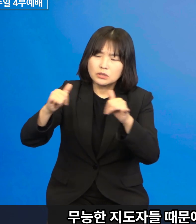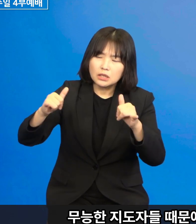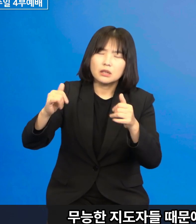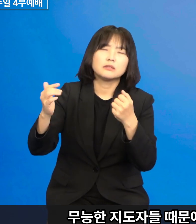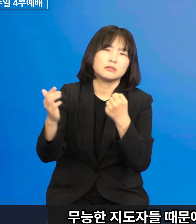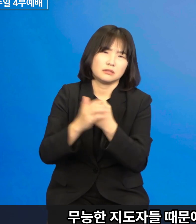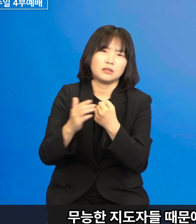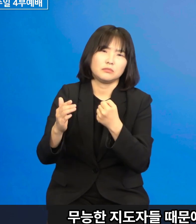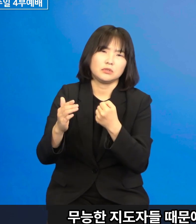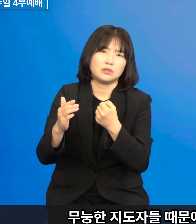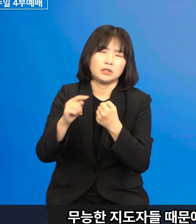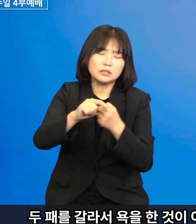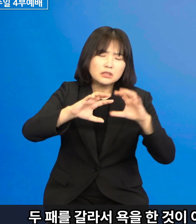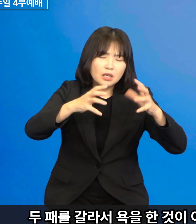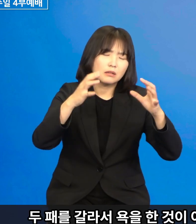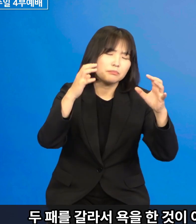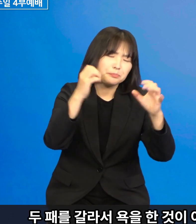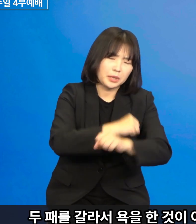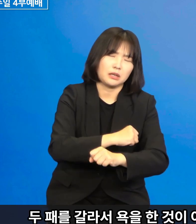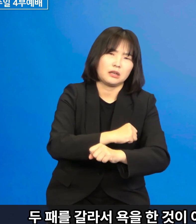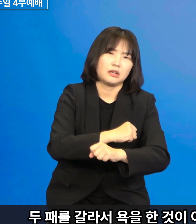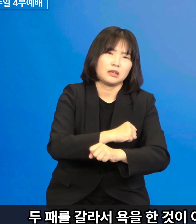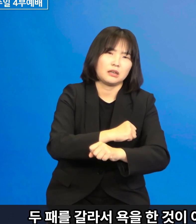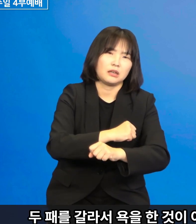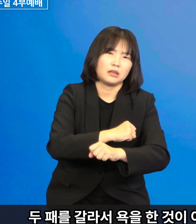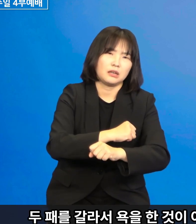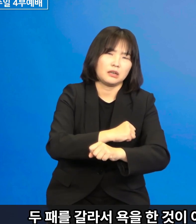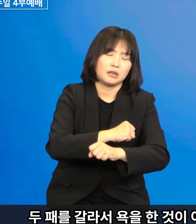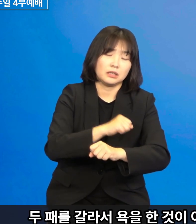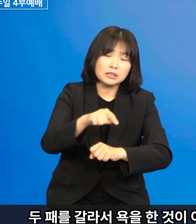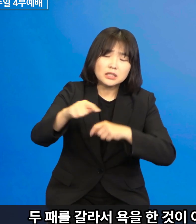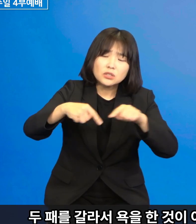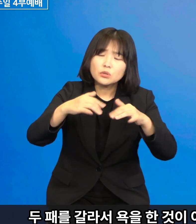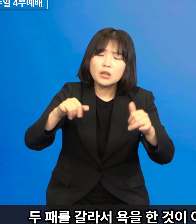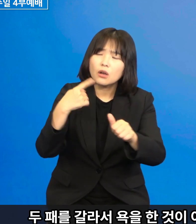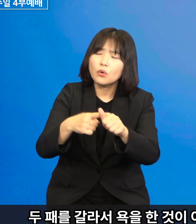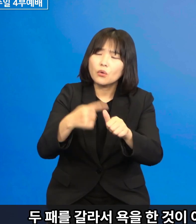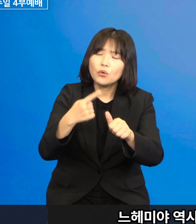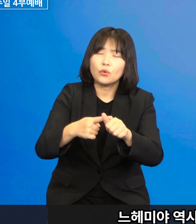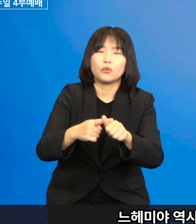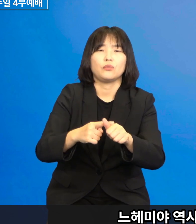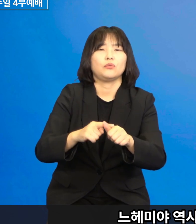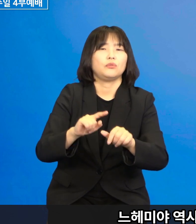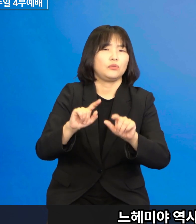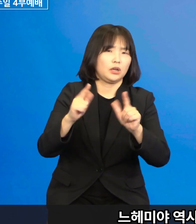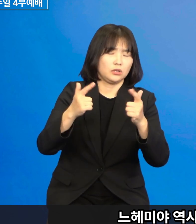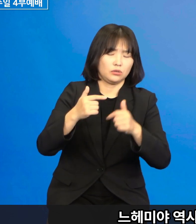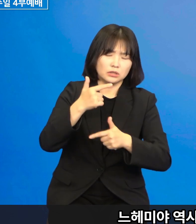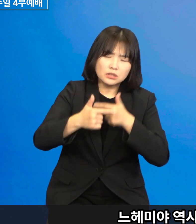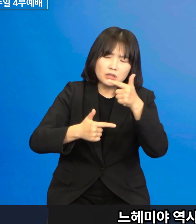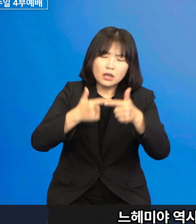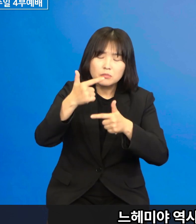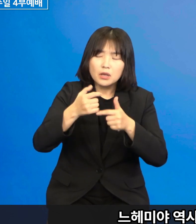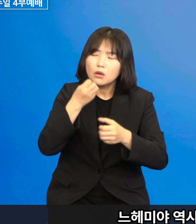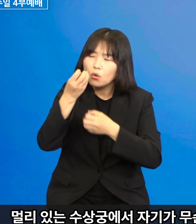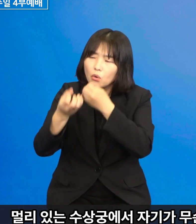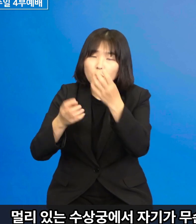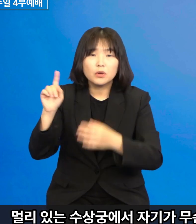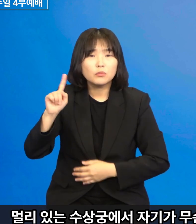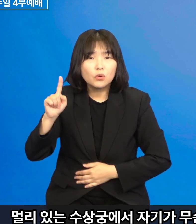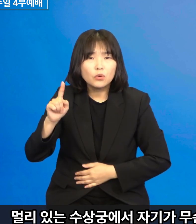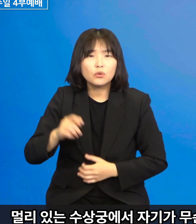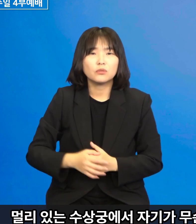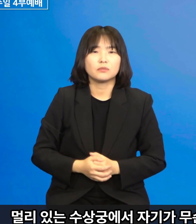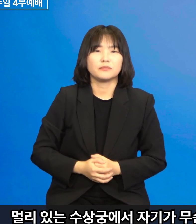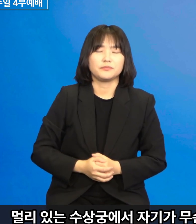났습니다. 두 패를 갈라서 욕을 한 것이 아니라 끌어내리라고 한 것이 아니라 느헤미야 역시 뭐라고 고백하냐면 멀리